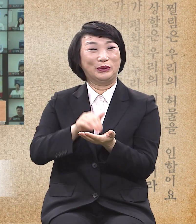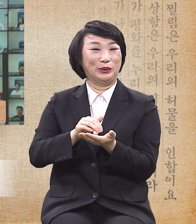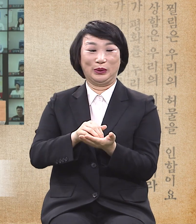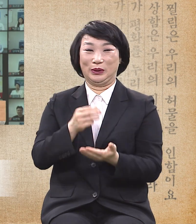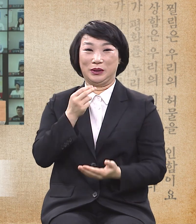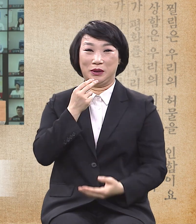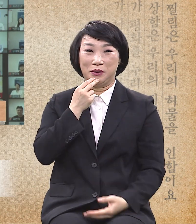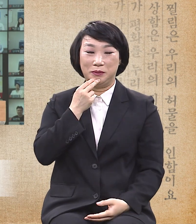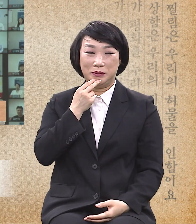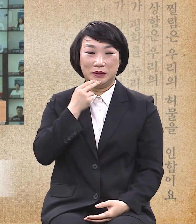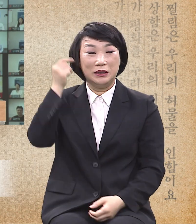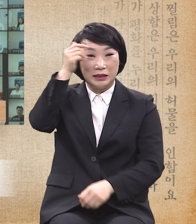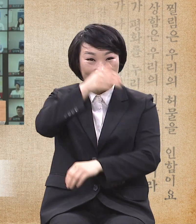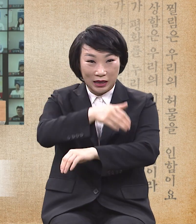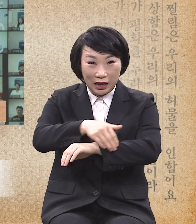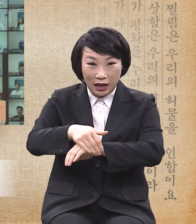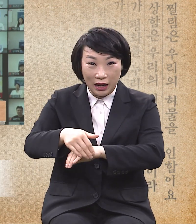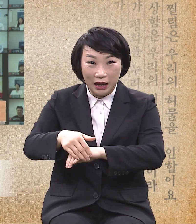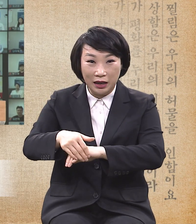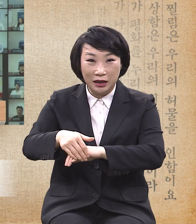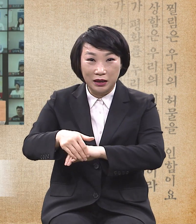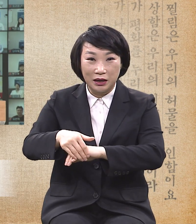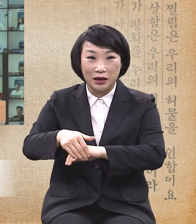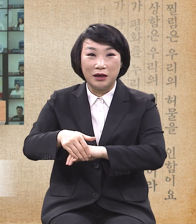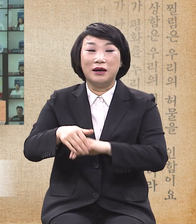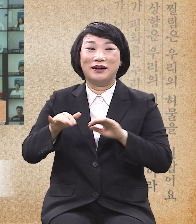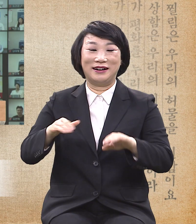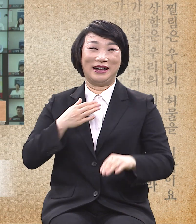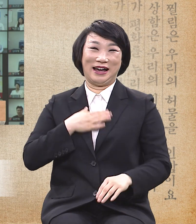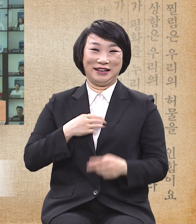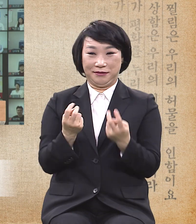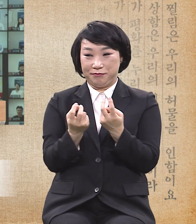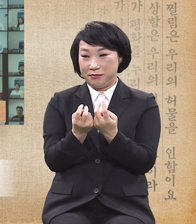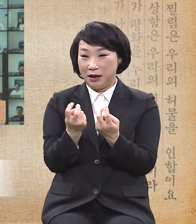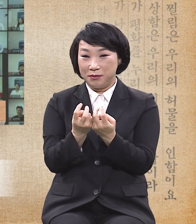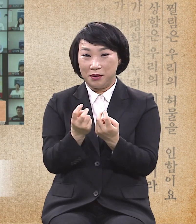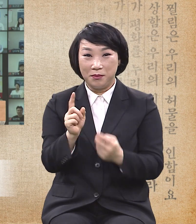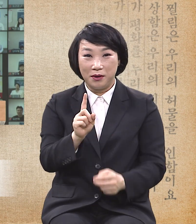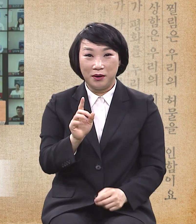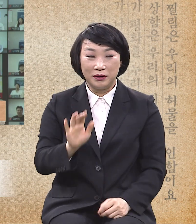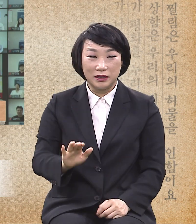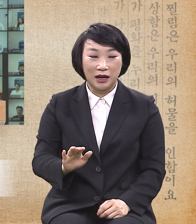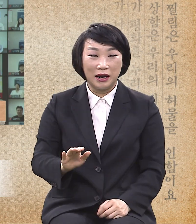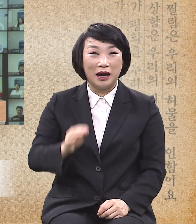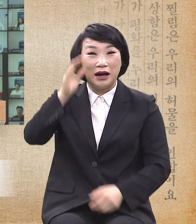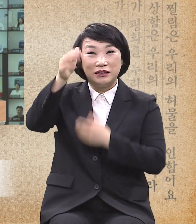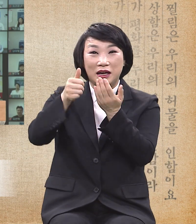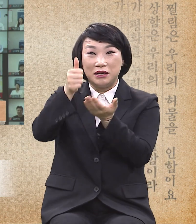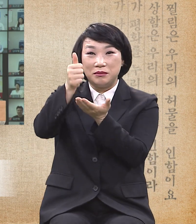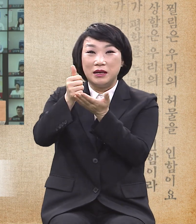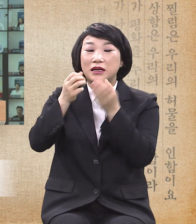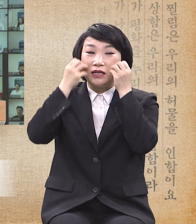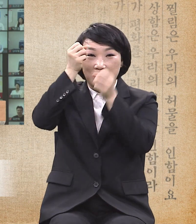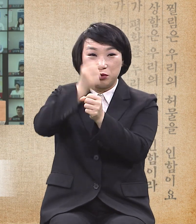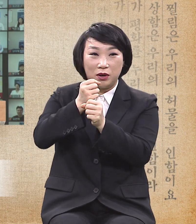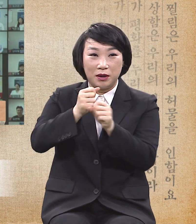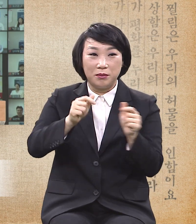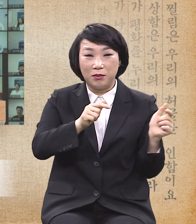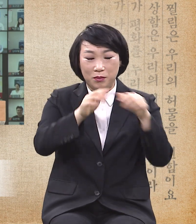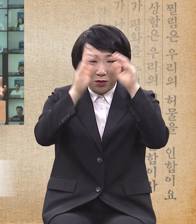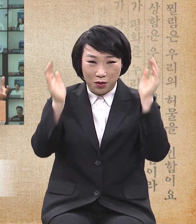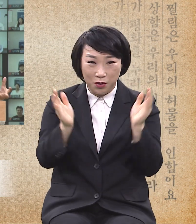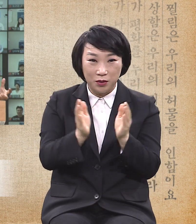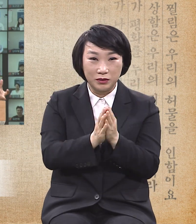없이 설계하신 것을 어떻게 하느냐? 왜 하나님께서 창조한 모든